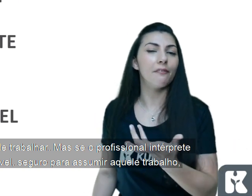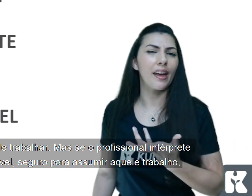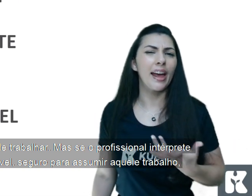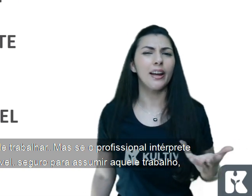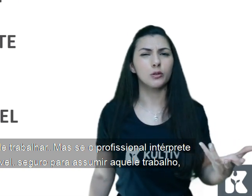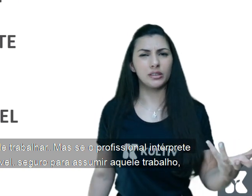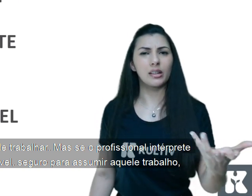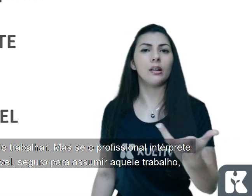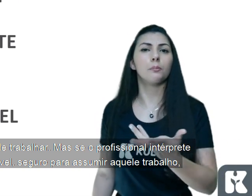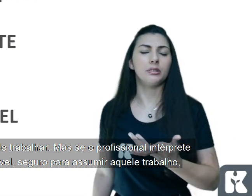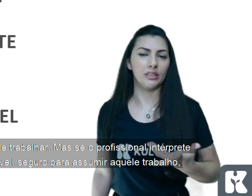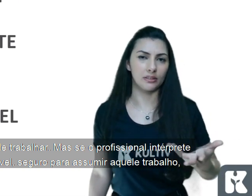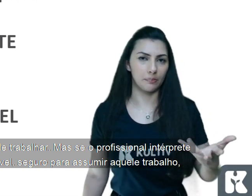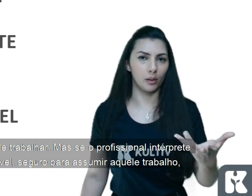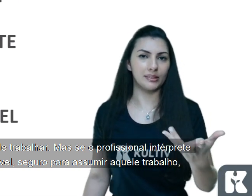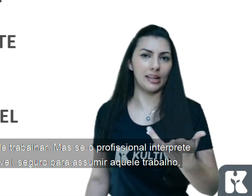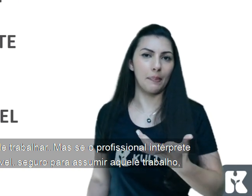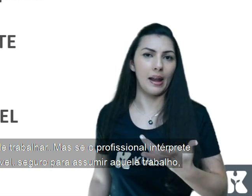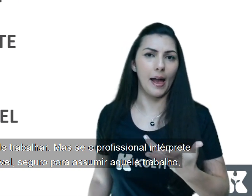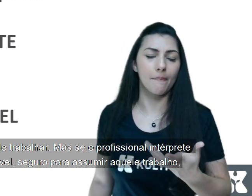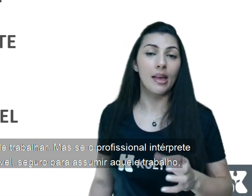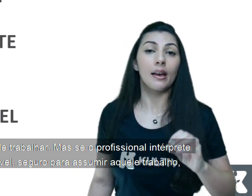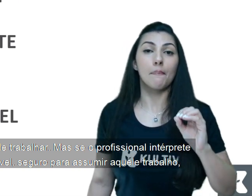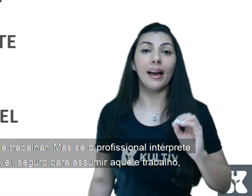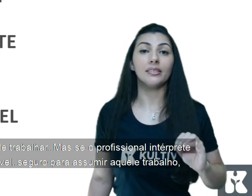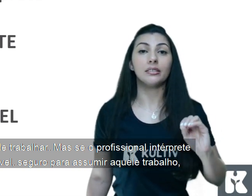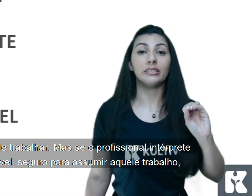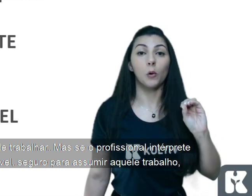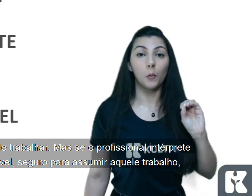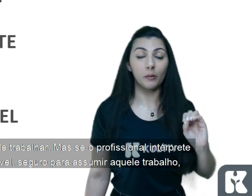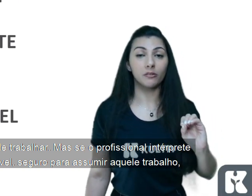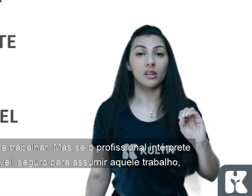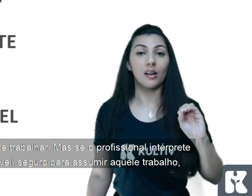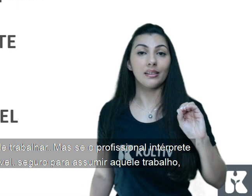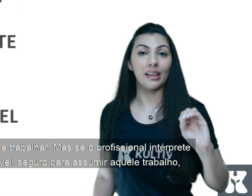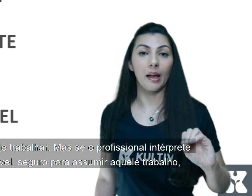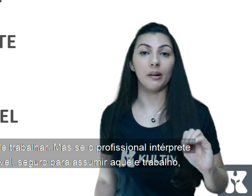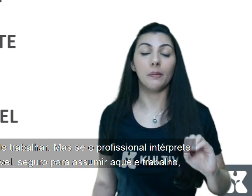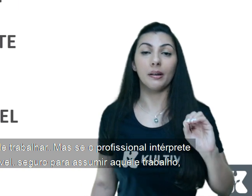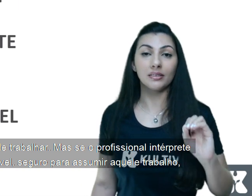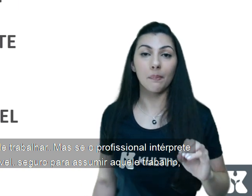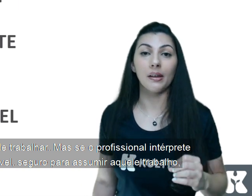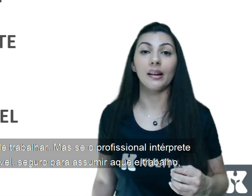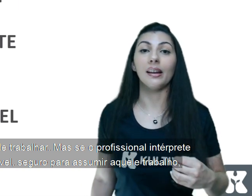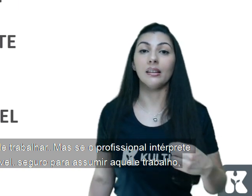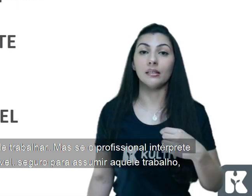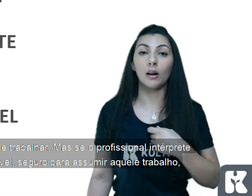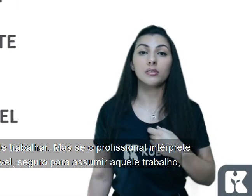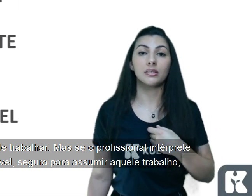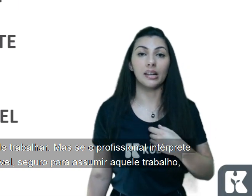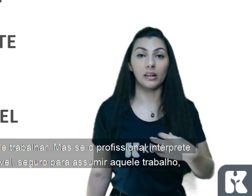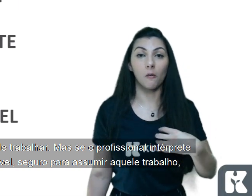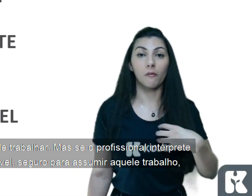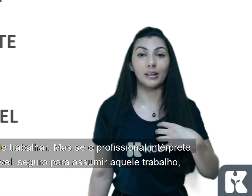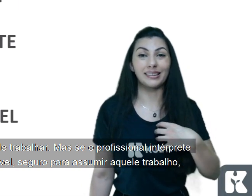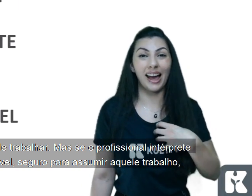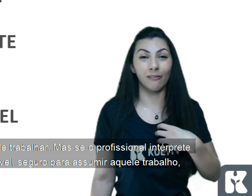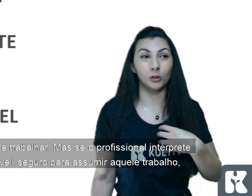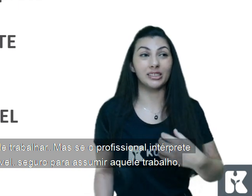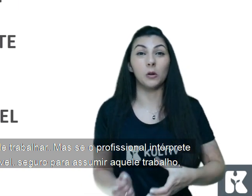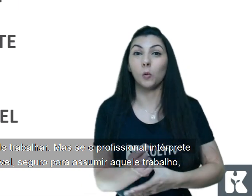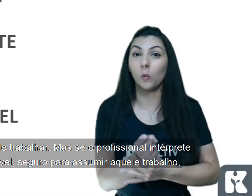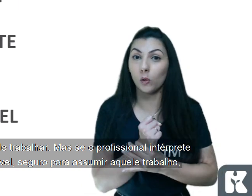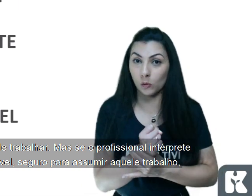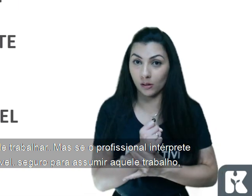tem diversos campos que você pode trabalhar. Mas, se o profissional intérprete perceber que ele não se sente